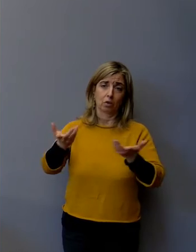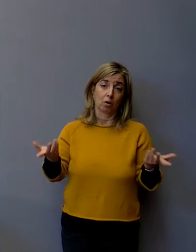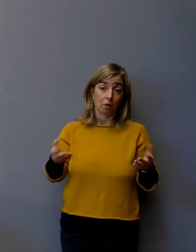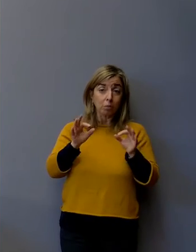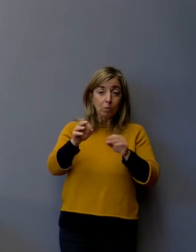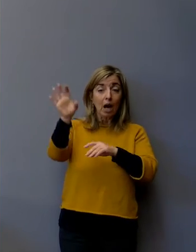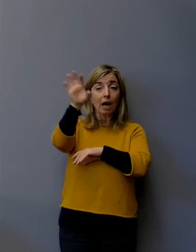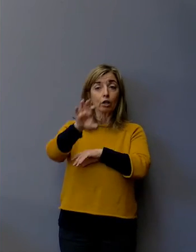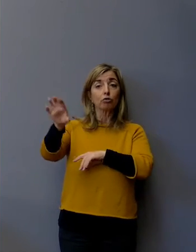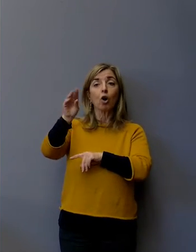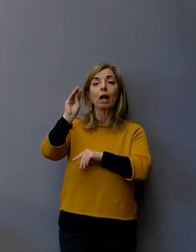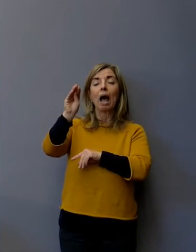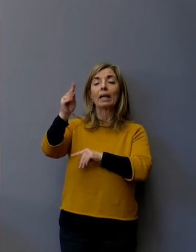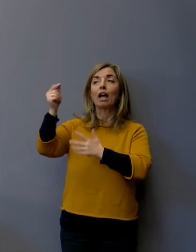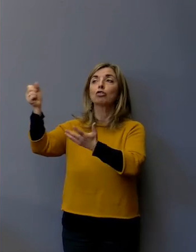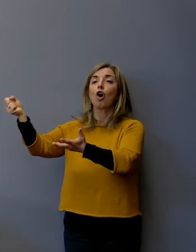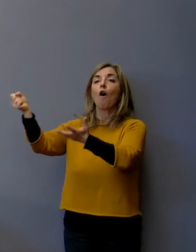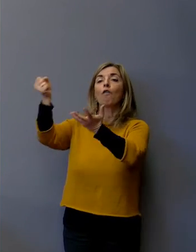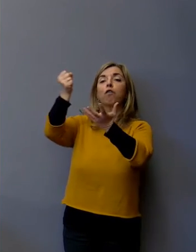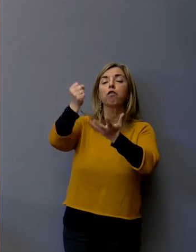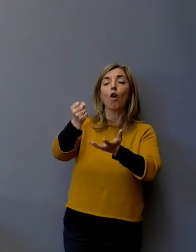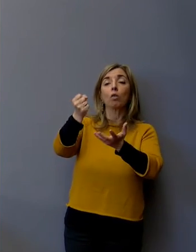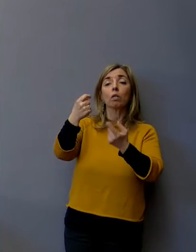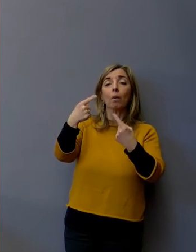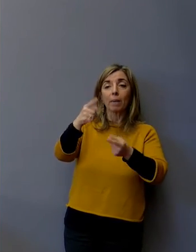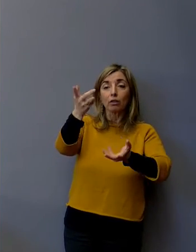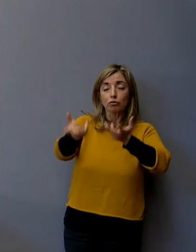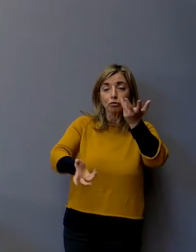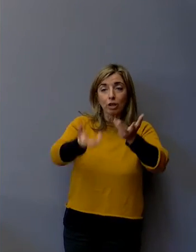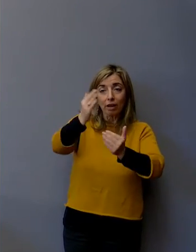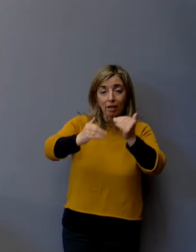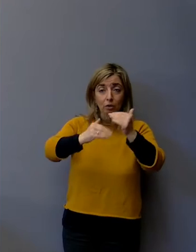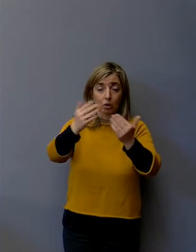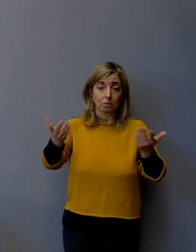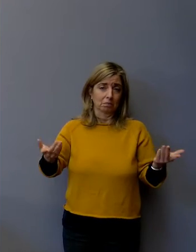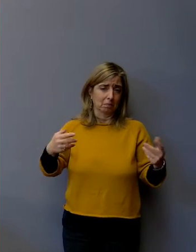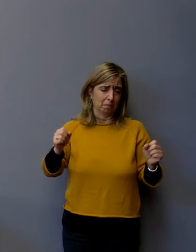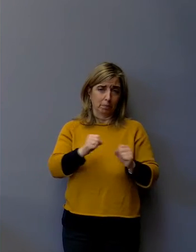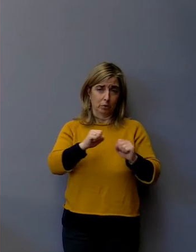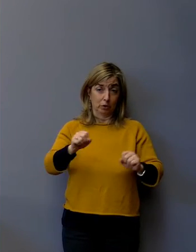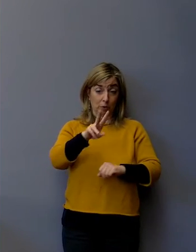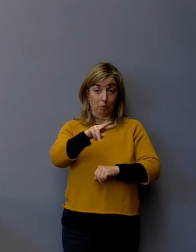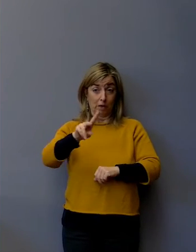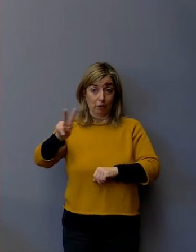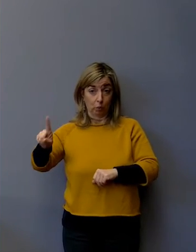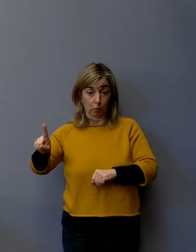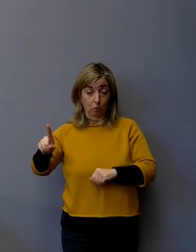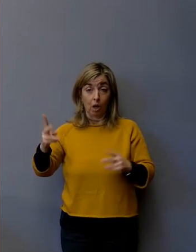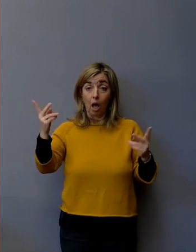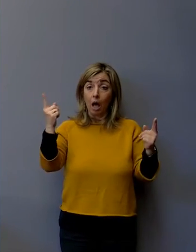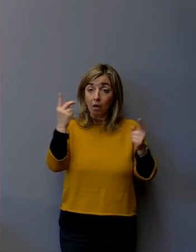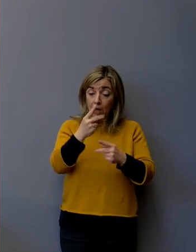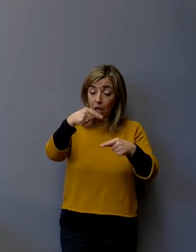plan e così come più di una volta anche in quest aula anche ultimamente e non ho sentito prende le distanze da questo sistema